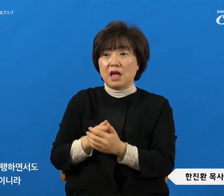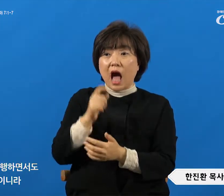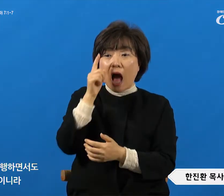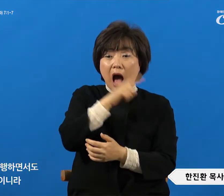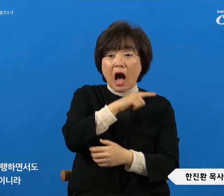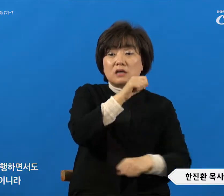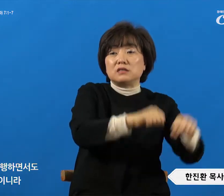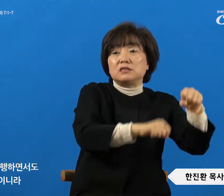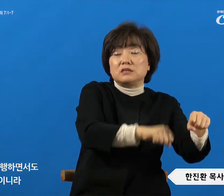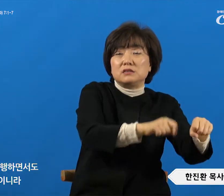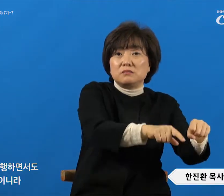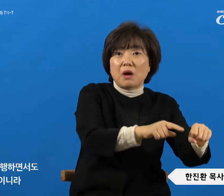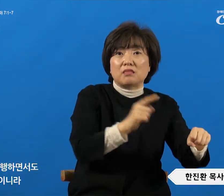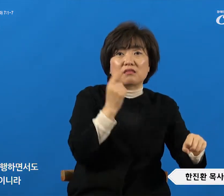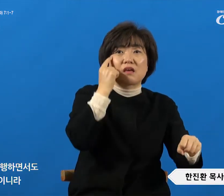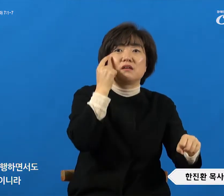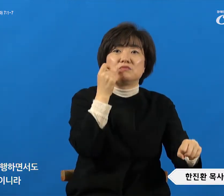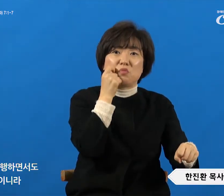깨닫지 못함이니라.